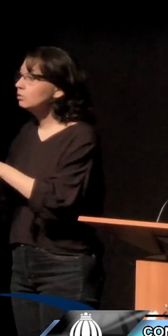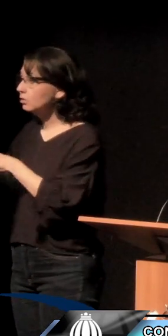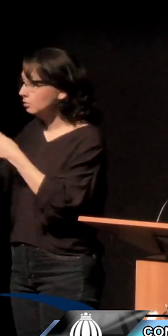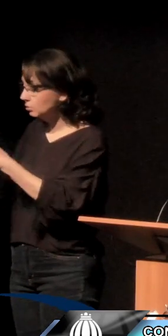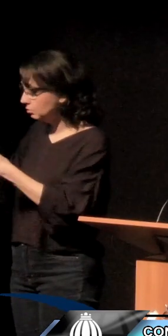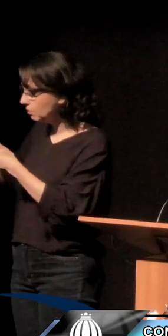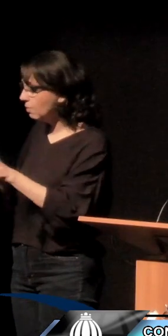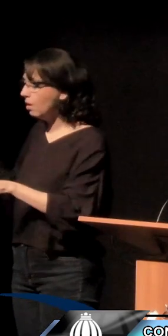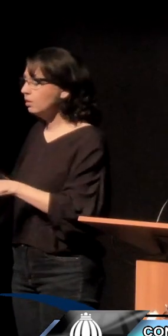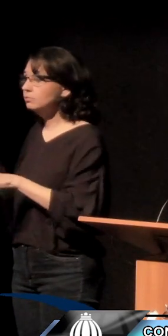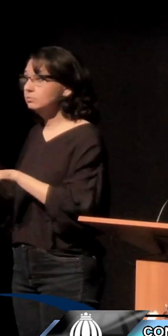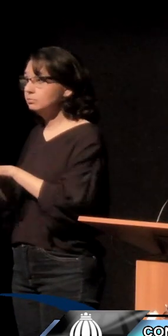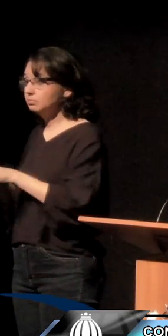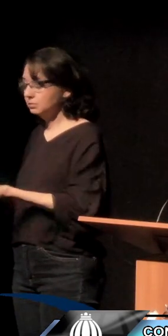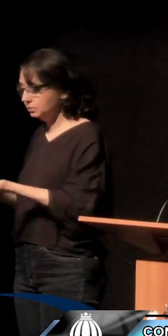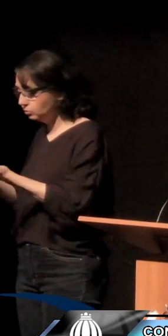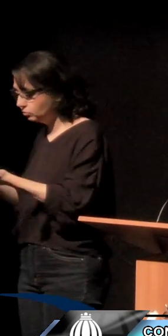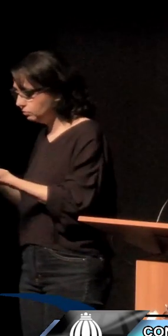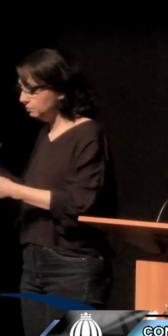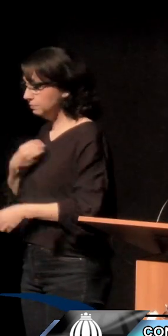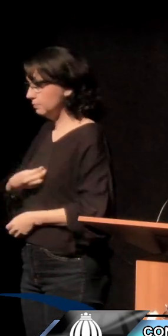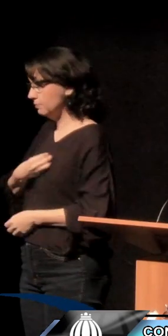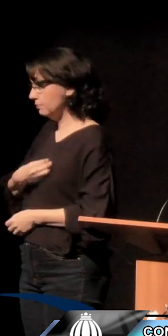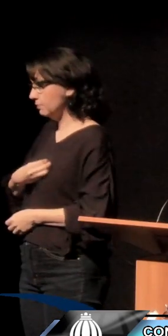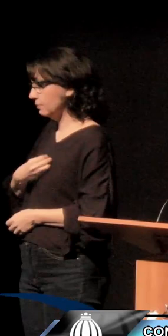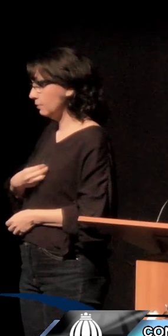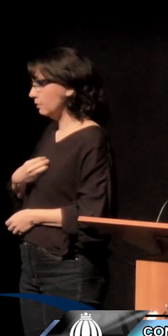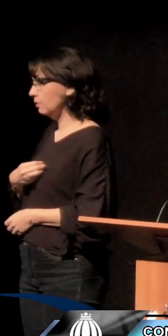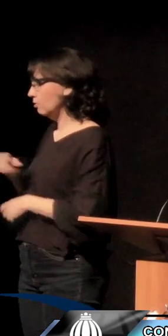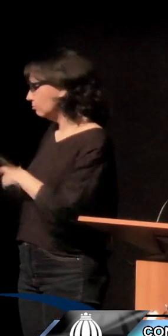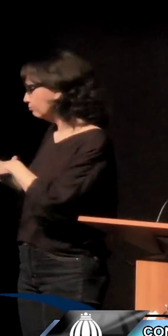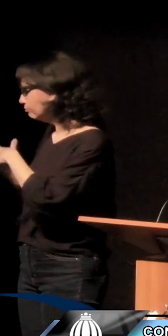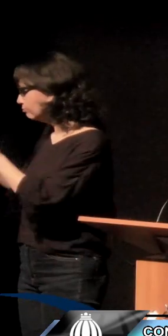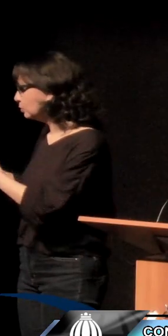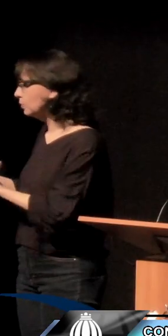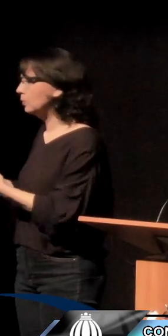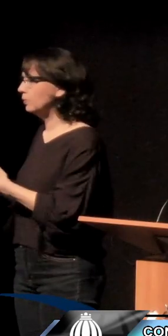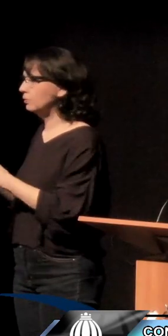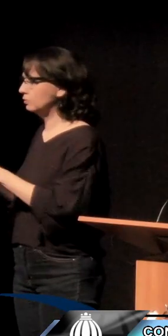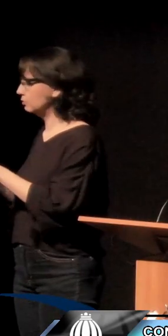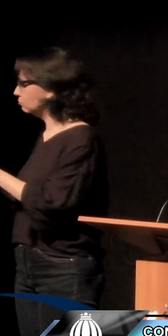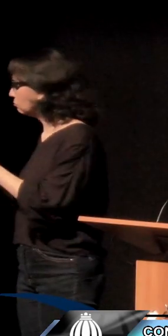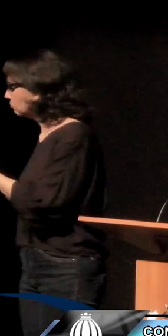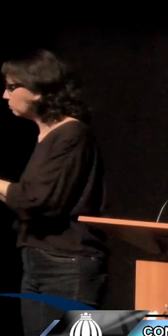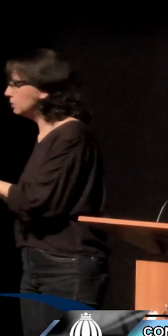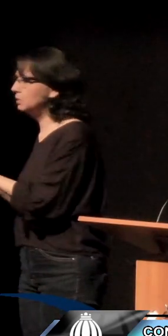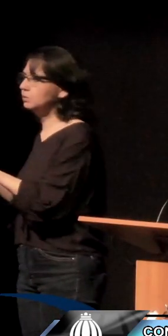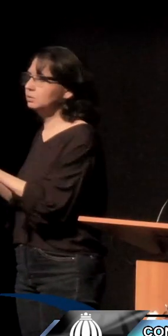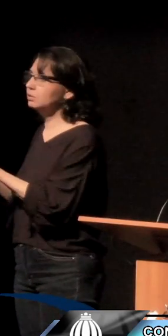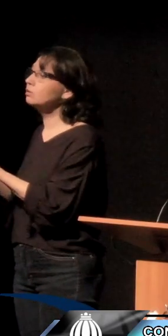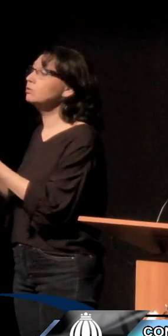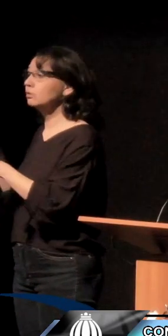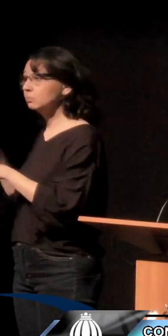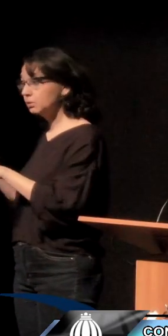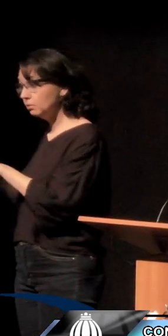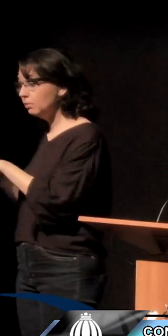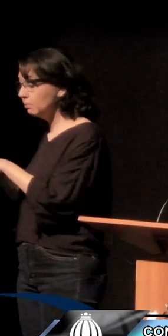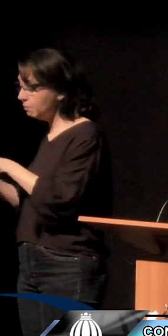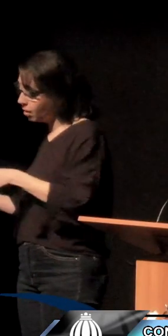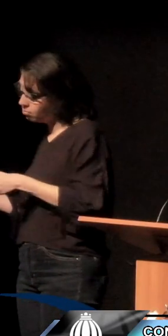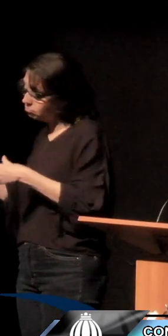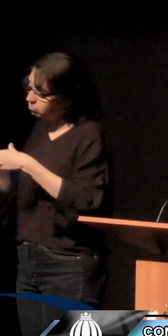participação de agricultores de cozinheiras escolares de pais de alunos né como membros do pai também né